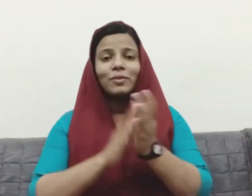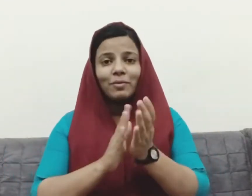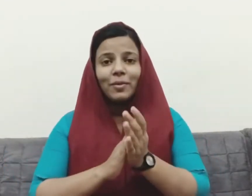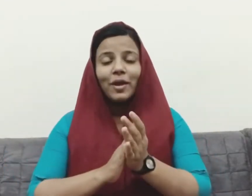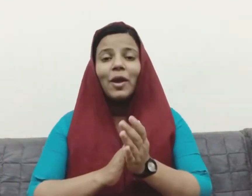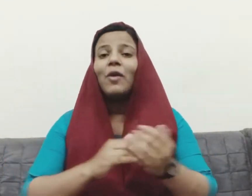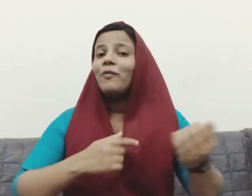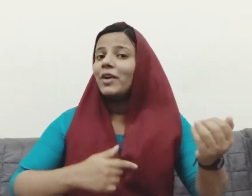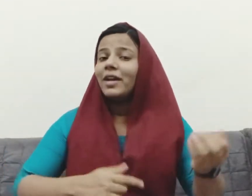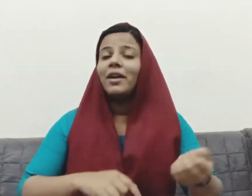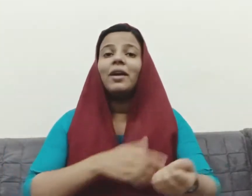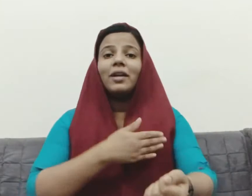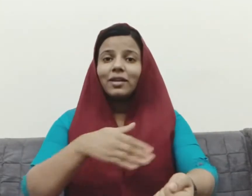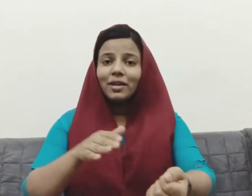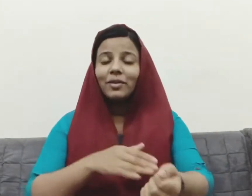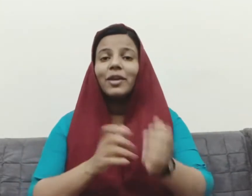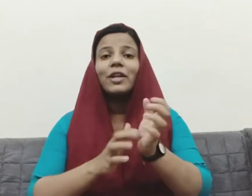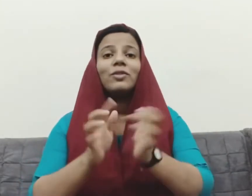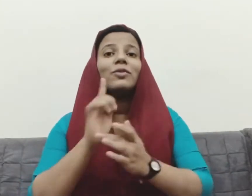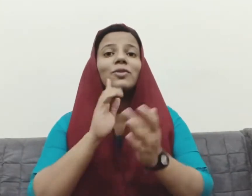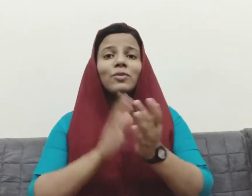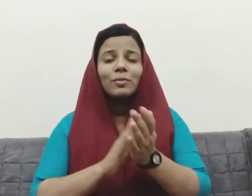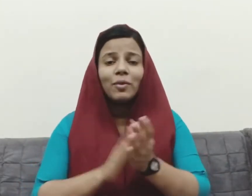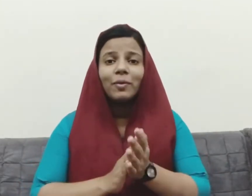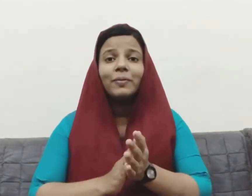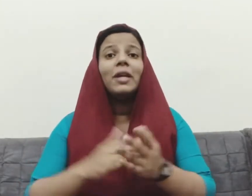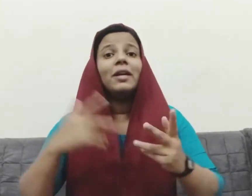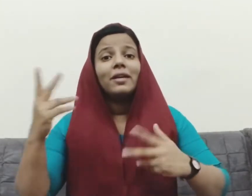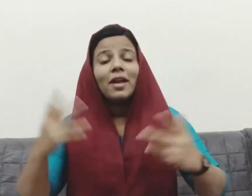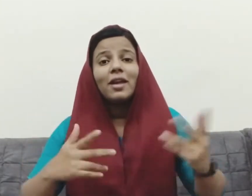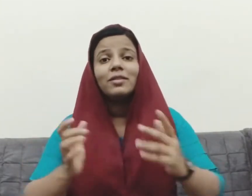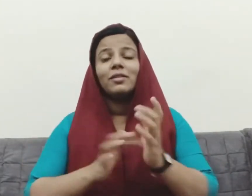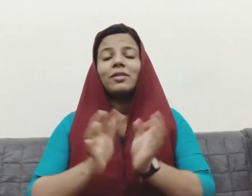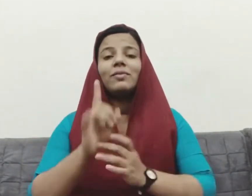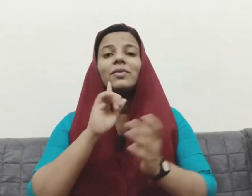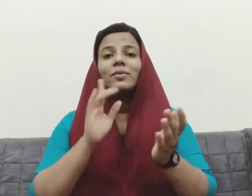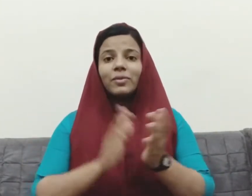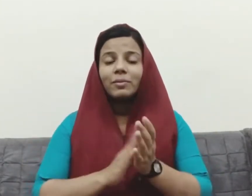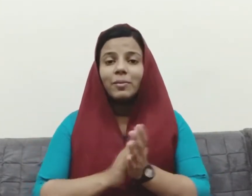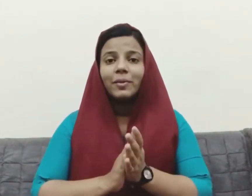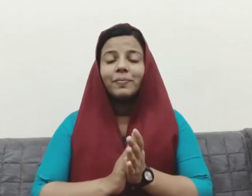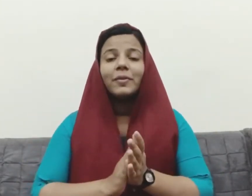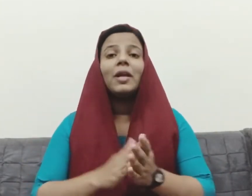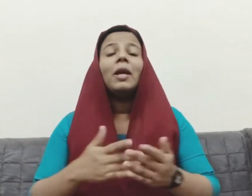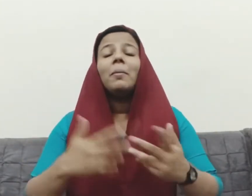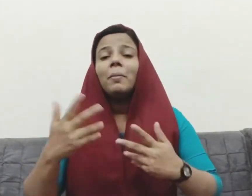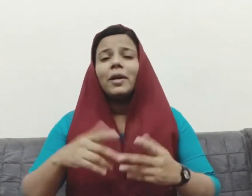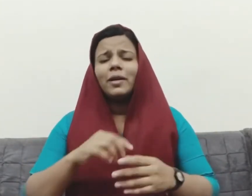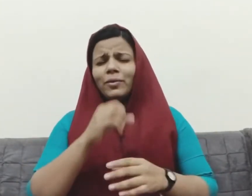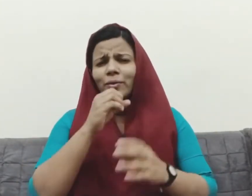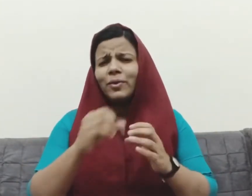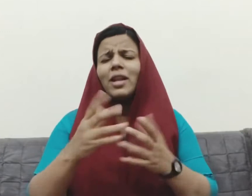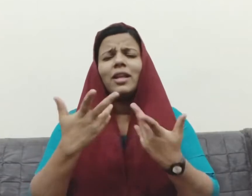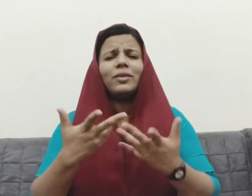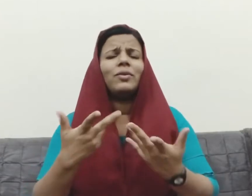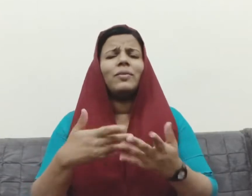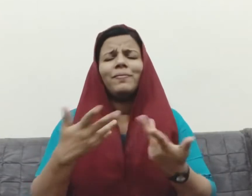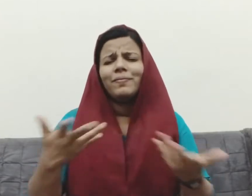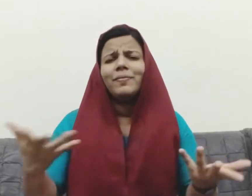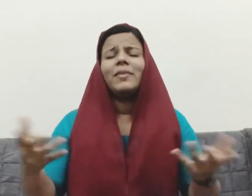സ്തുതിപ്പീൻ, വീണയോടും കിന്നരത്തോടും കൂടെ കർത്താവിനെ സ്തുതിപ്പീൻ, തപ്പിനോടും നൃത്തത്തോടും കൂടെ കർത്താവിനെ സ്തുതിപ്പീൻ, തന്ത്രിനാദത്തോടും കുഴലിനോടും കൂടെ കർത്താവിനെ